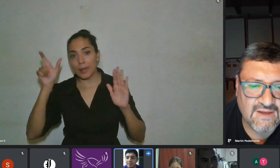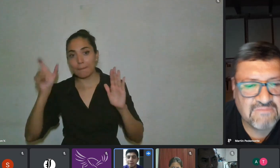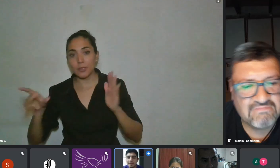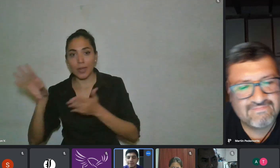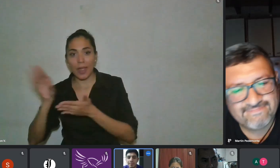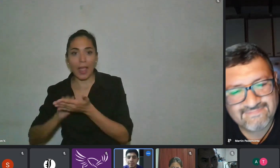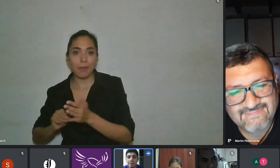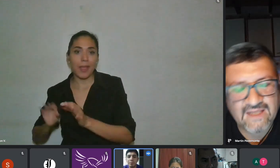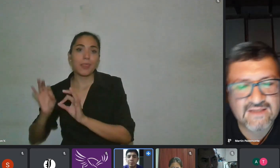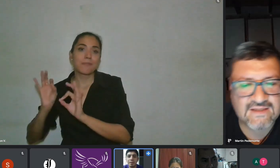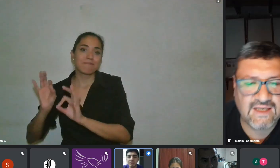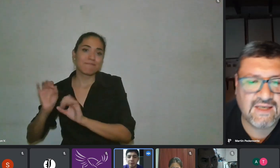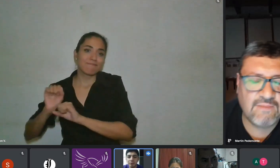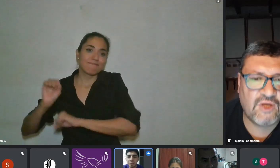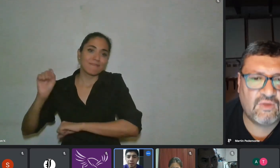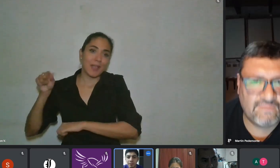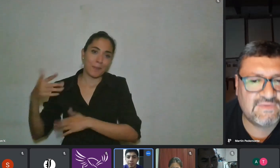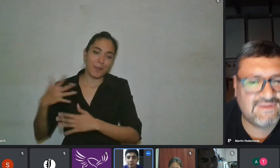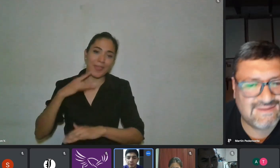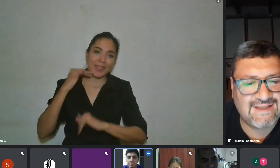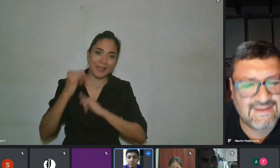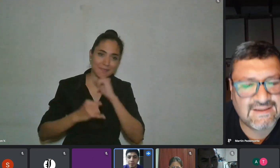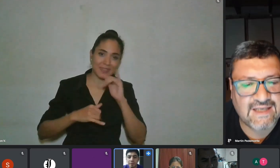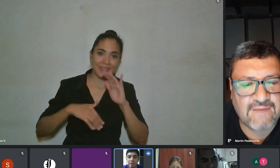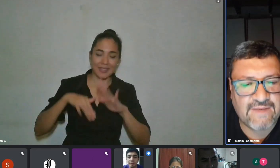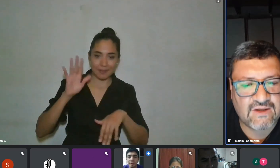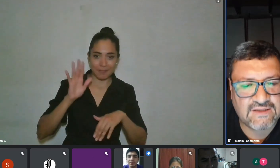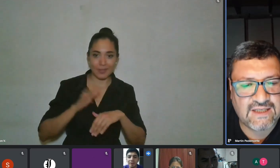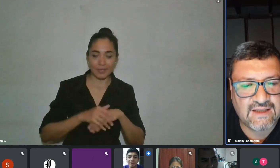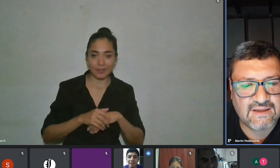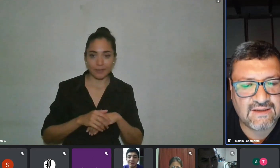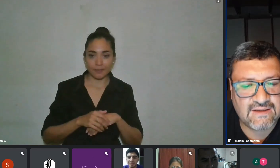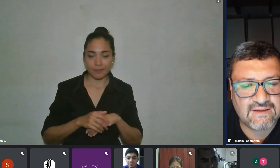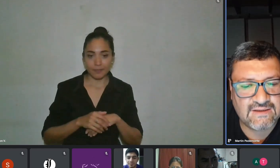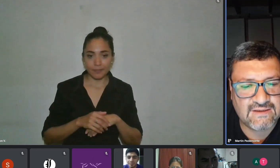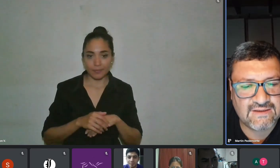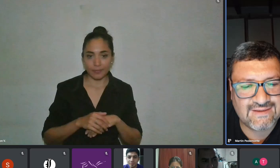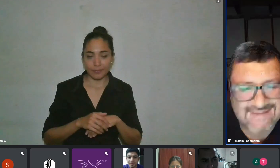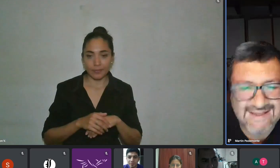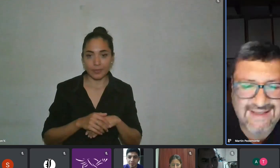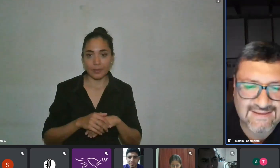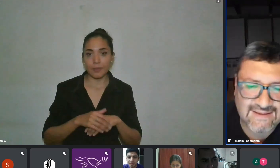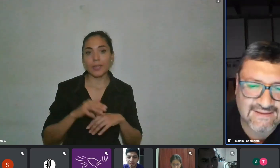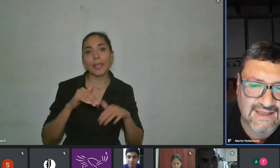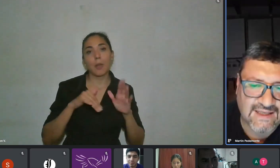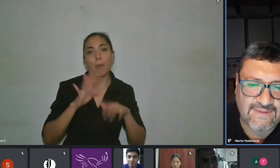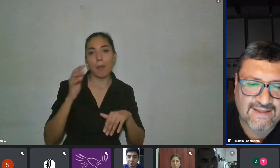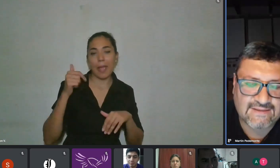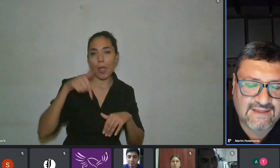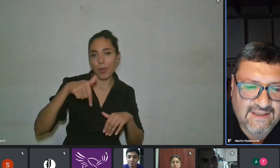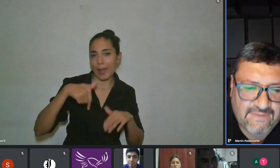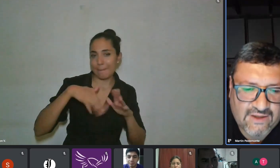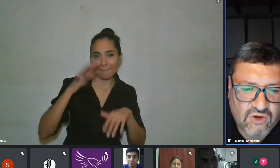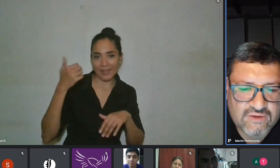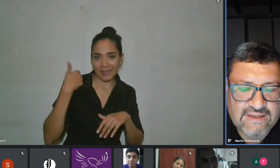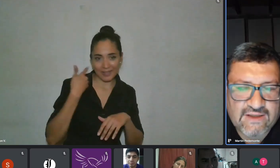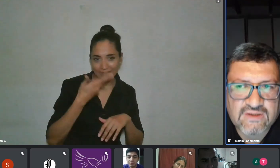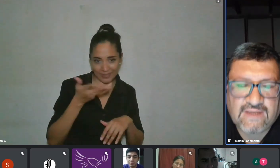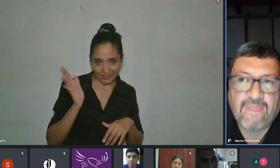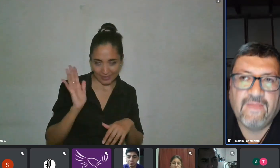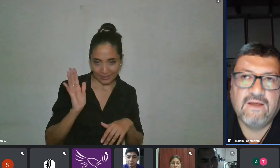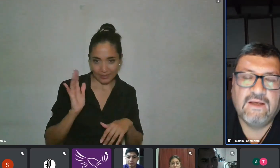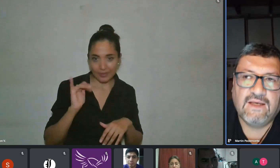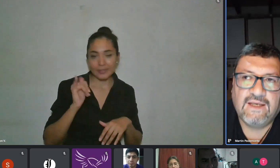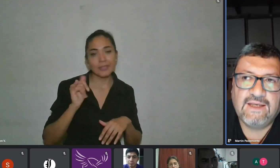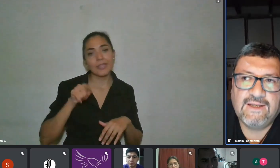más de pie en esas Sí, cosas. pero tiene Usted que nada ver más con, lo general. sí, tiene que ver con otra